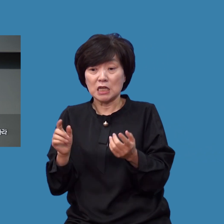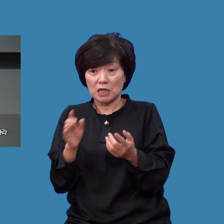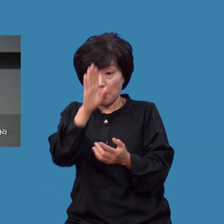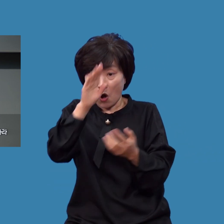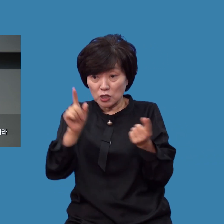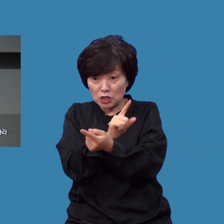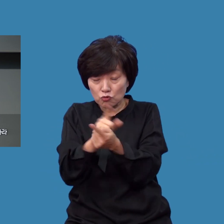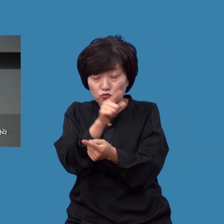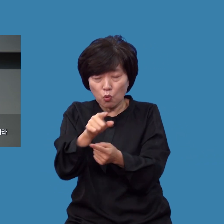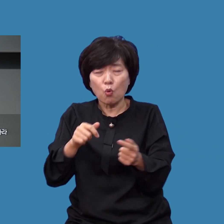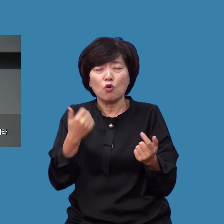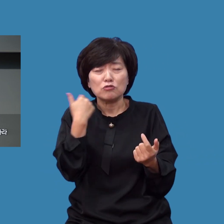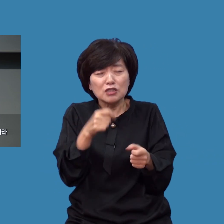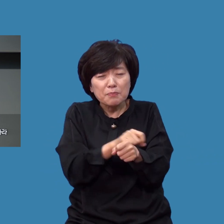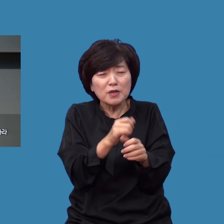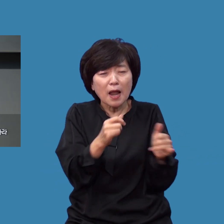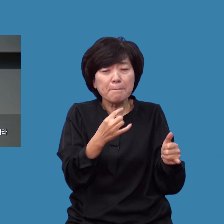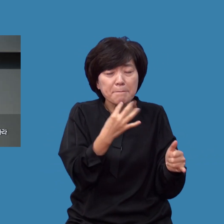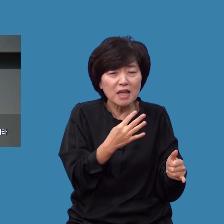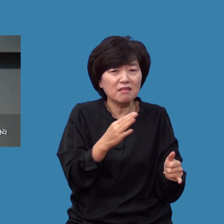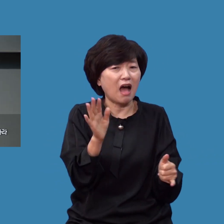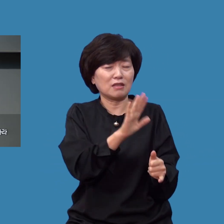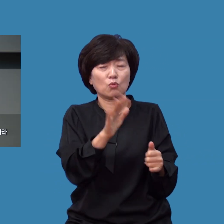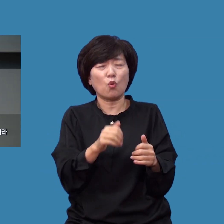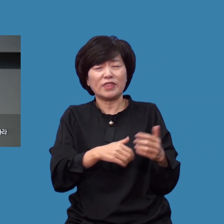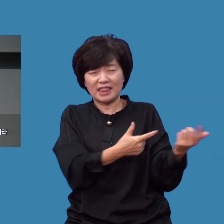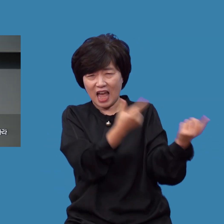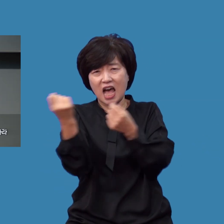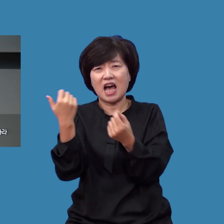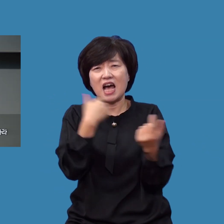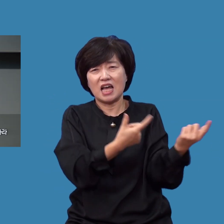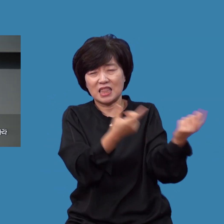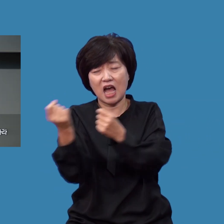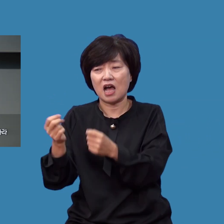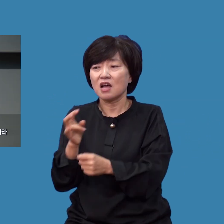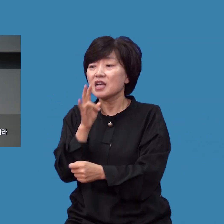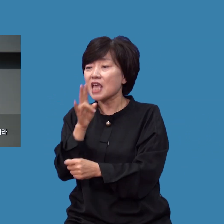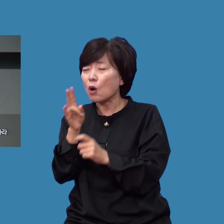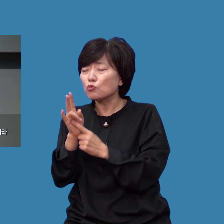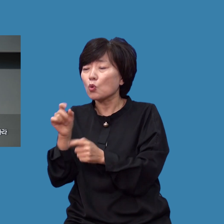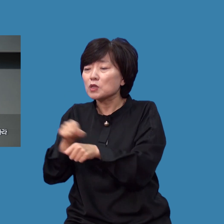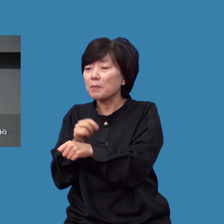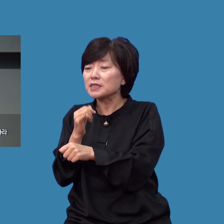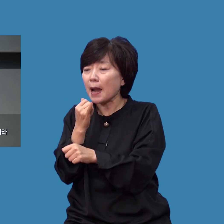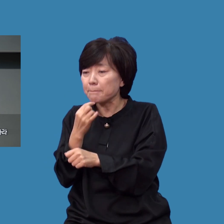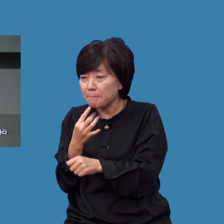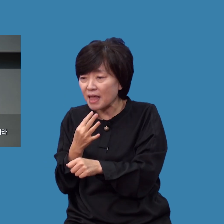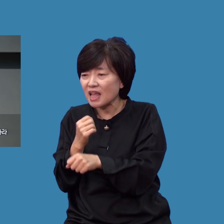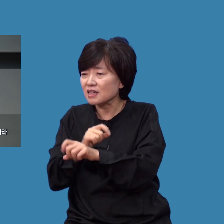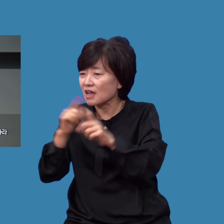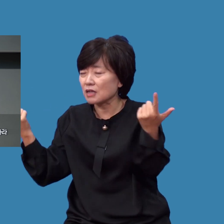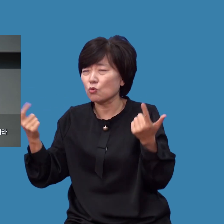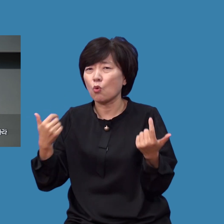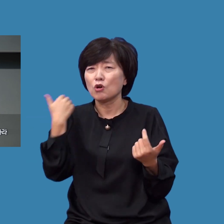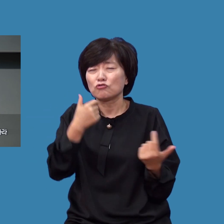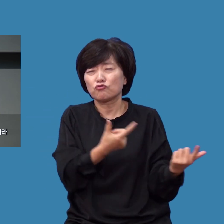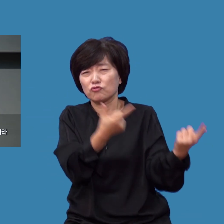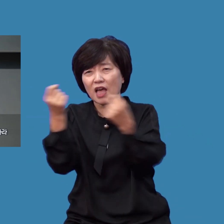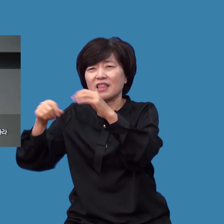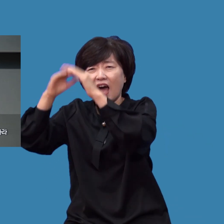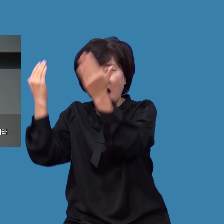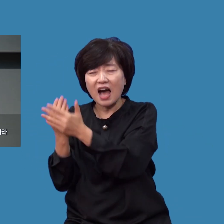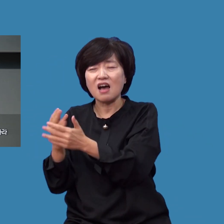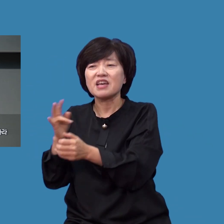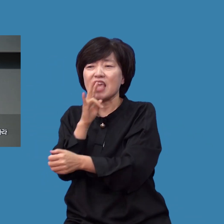은사는 모든 그리스도인들에게 하나님께서 필요에 따라서 나눠주신 거예요. 이 믿음 위에서 여러분 시작하십시오.